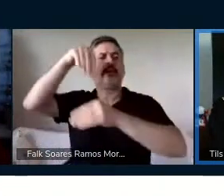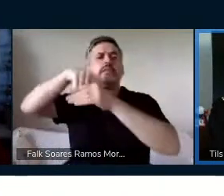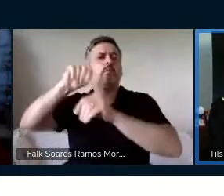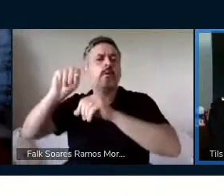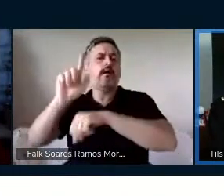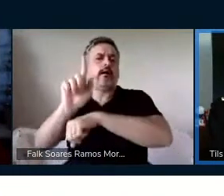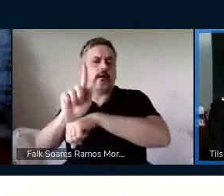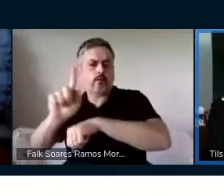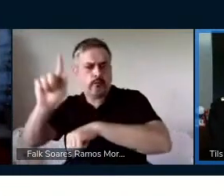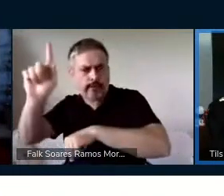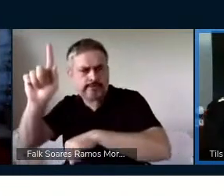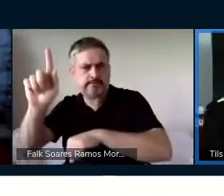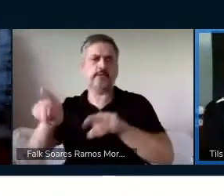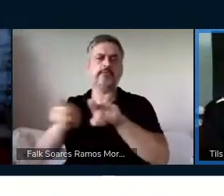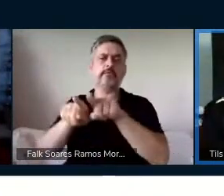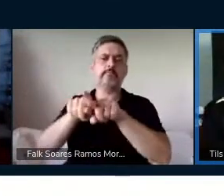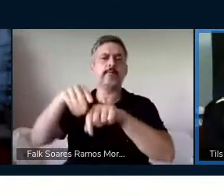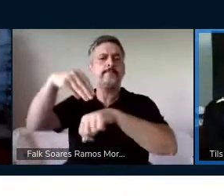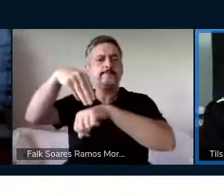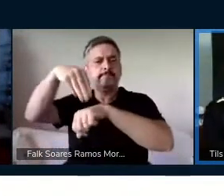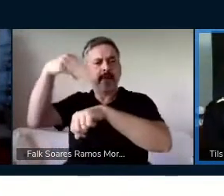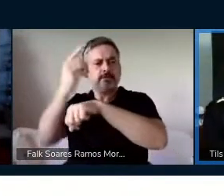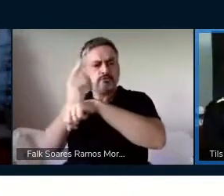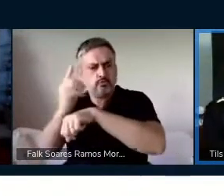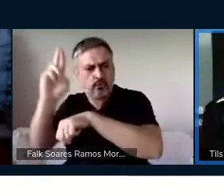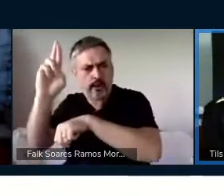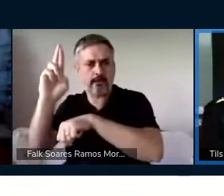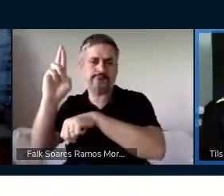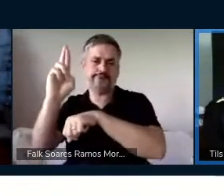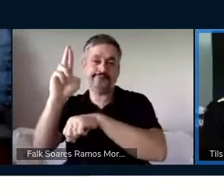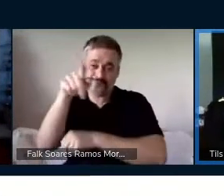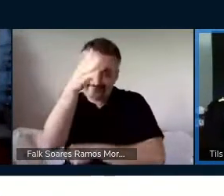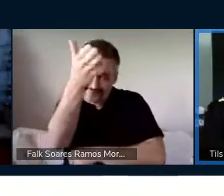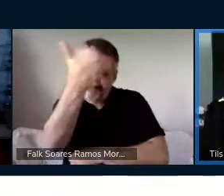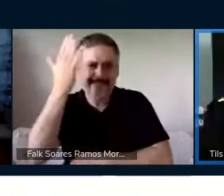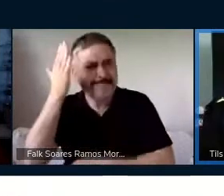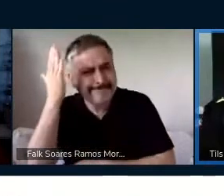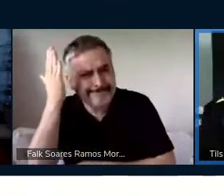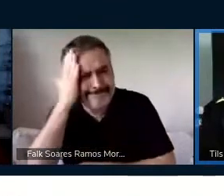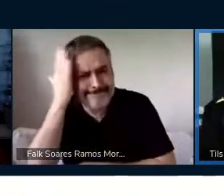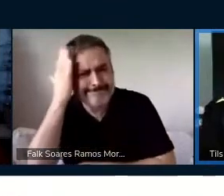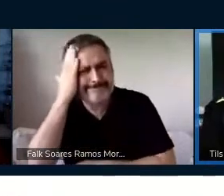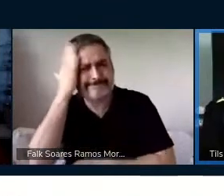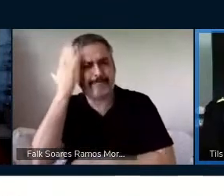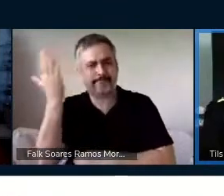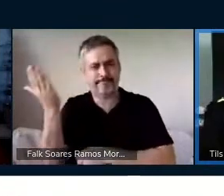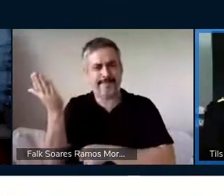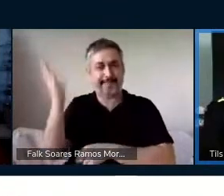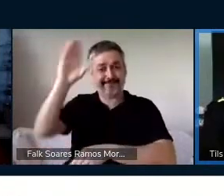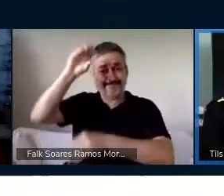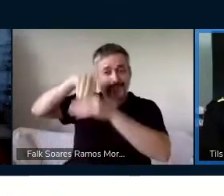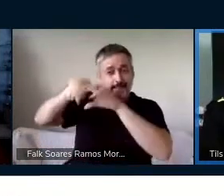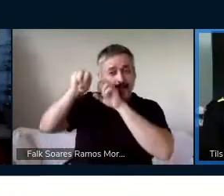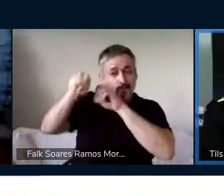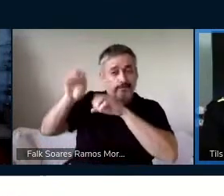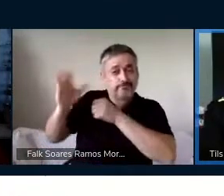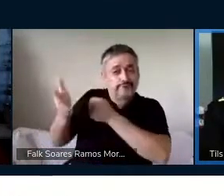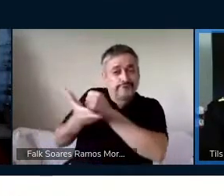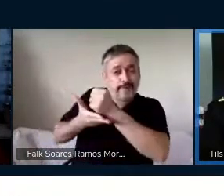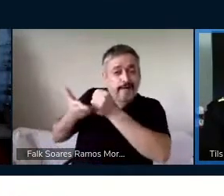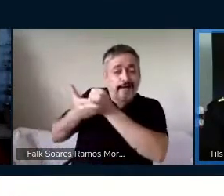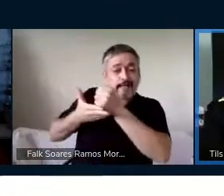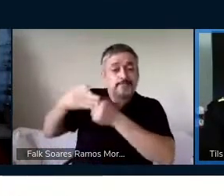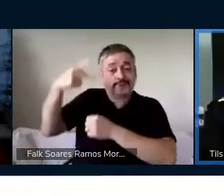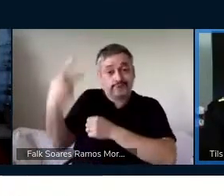salas de aulas regulares do ensino superior, na graduação e na pós-graduação, pois sabemos